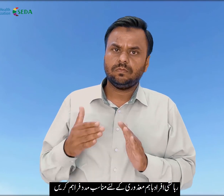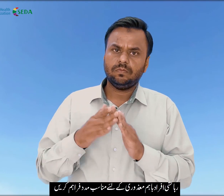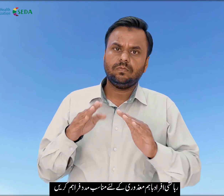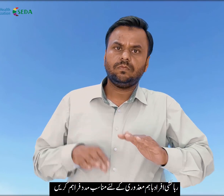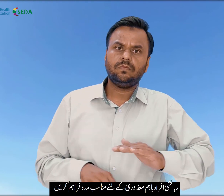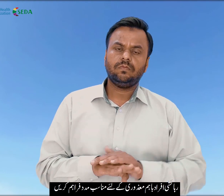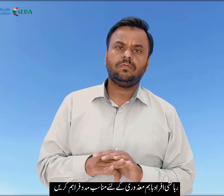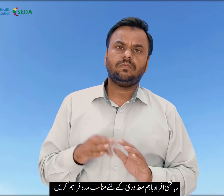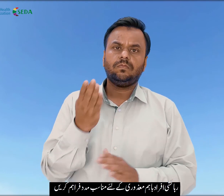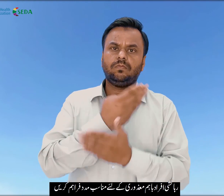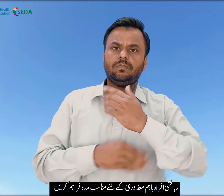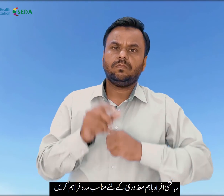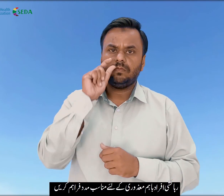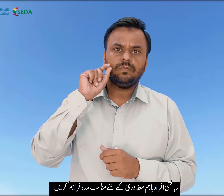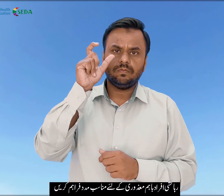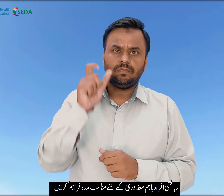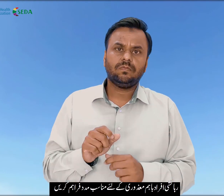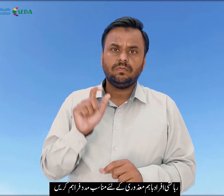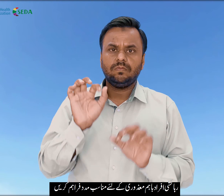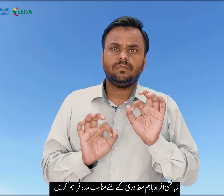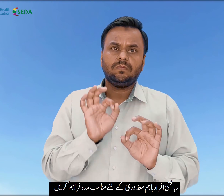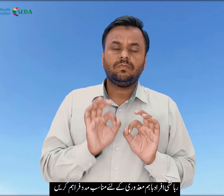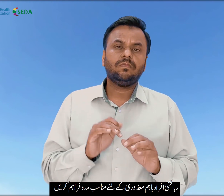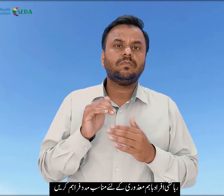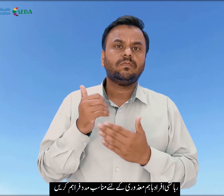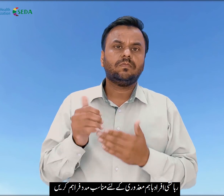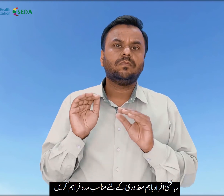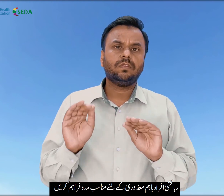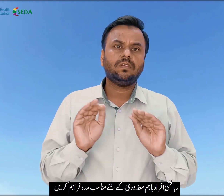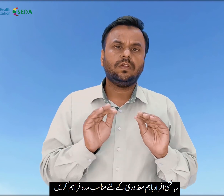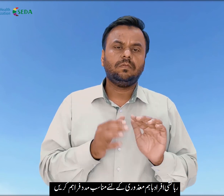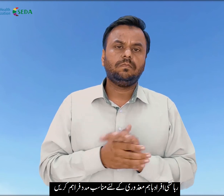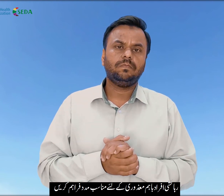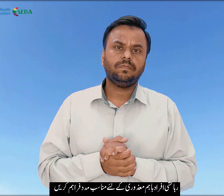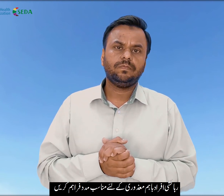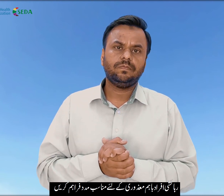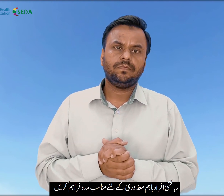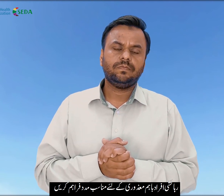رہائشی افراد باہم معذوری کے لیے مناسب مدد فراہم کریں۔